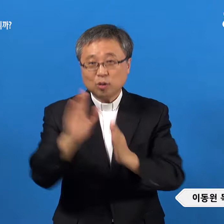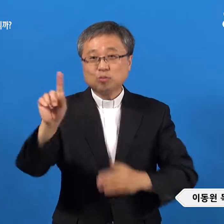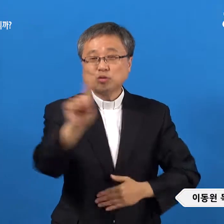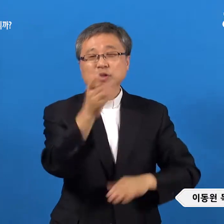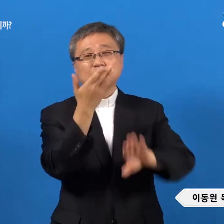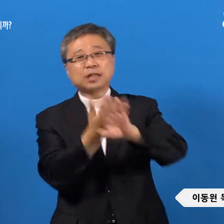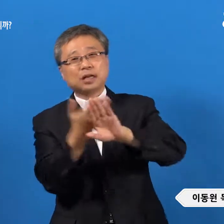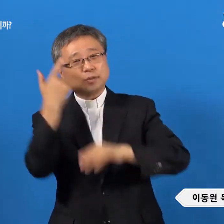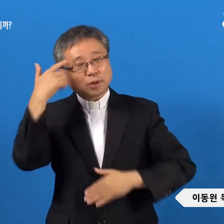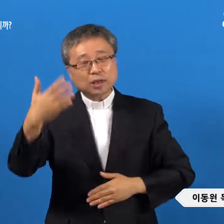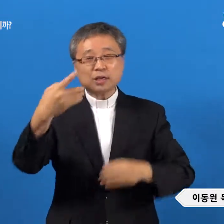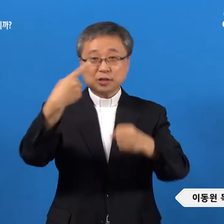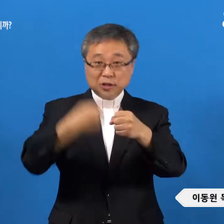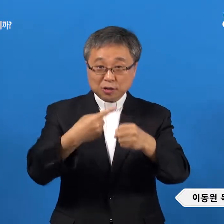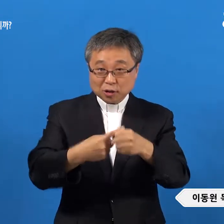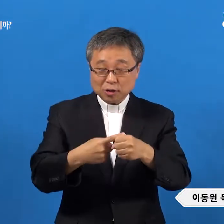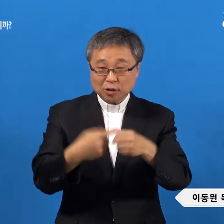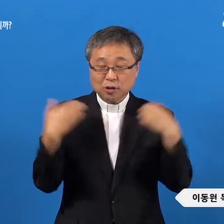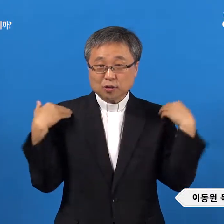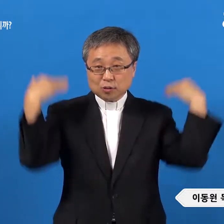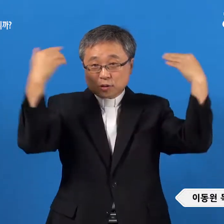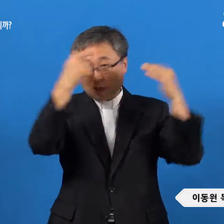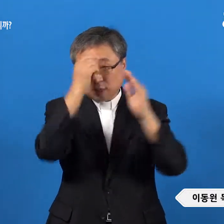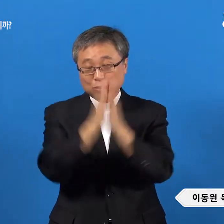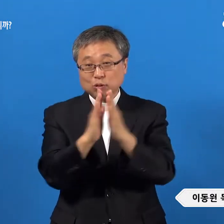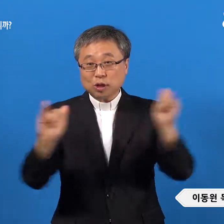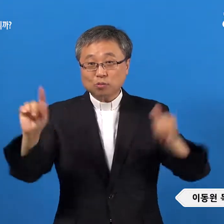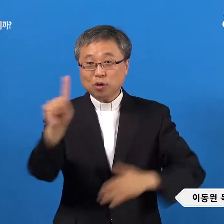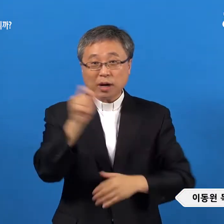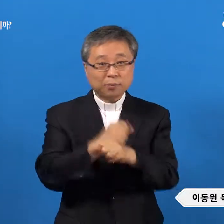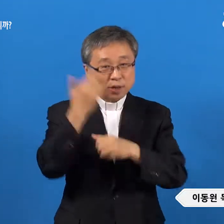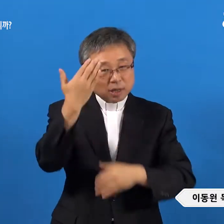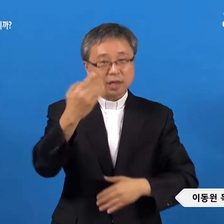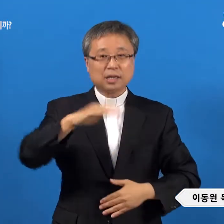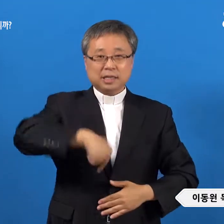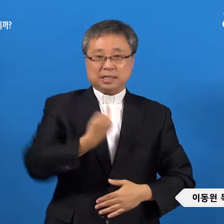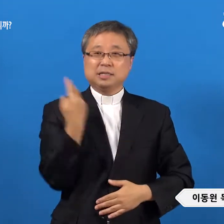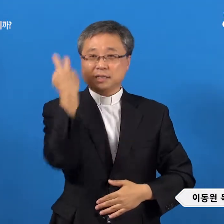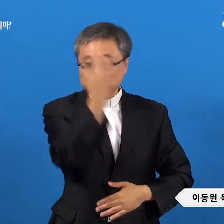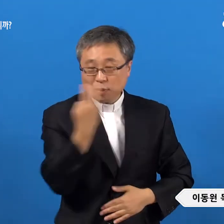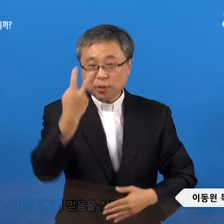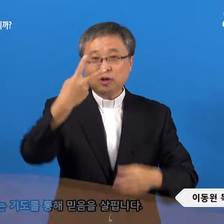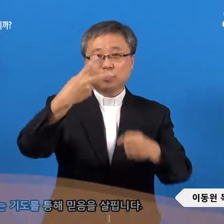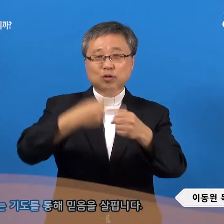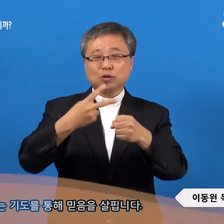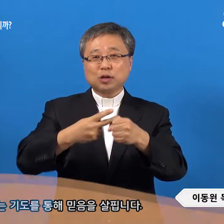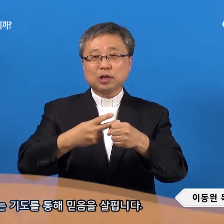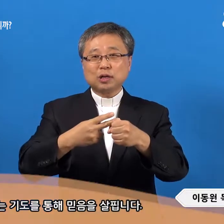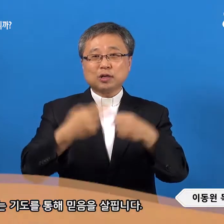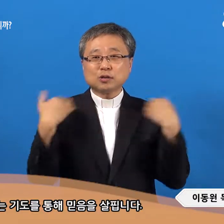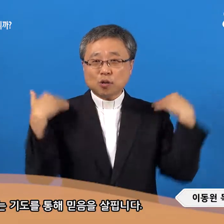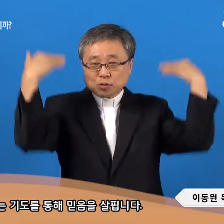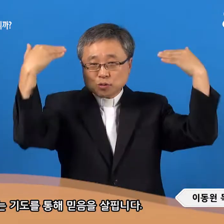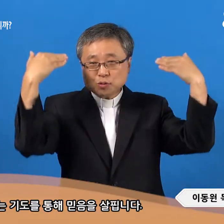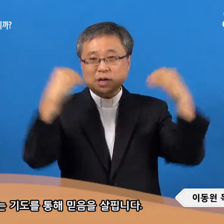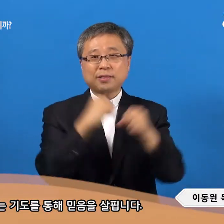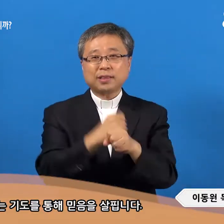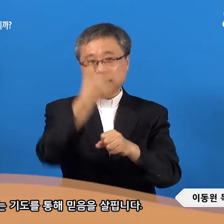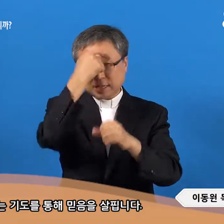다를까요? 첫째로 성숙한 기도자는 뭐 한다고 그랬어요? 자신을 살핀다고. 두 번째로 성숙한 기도자는